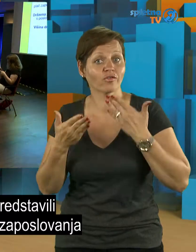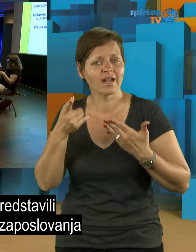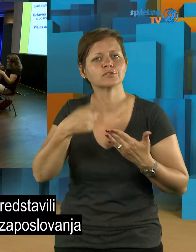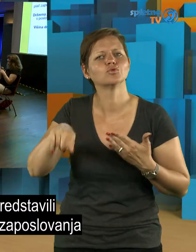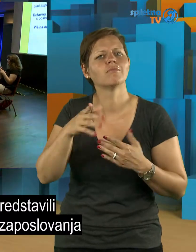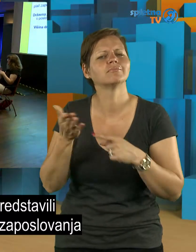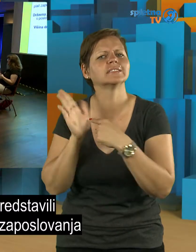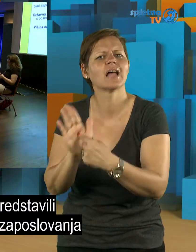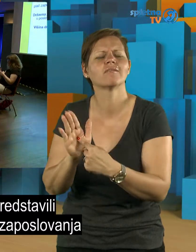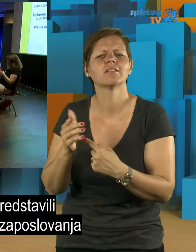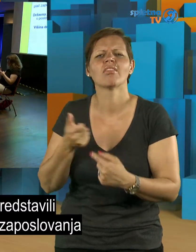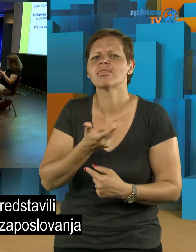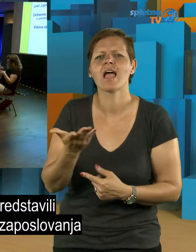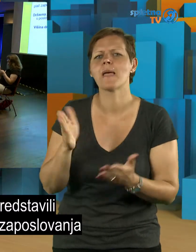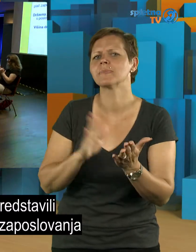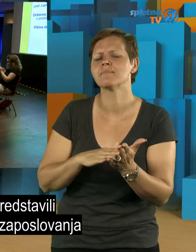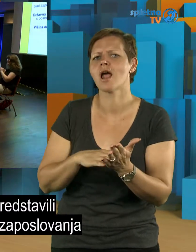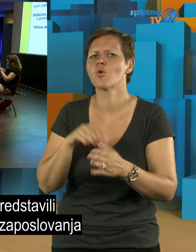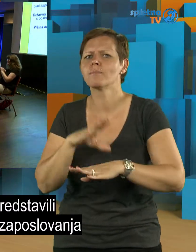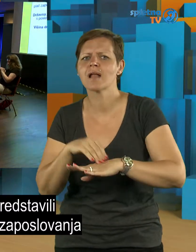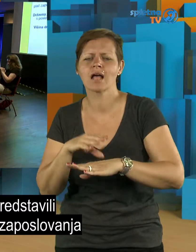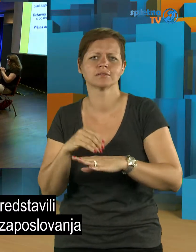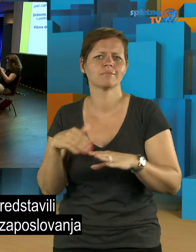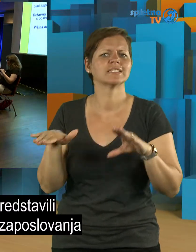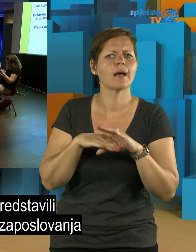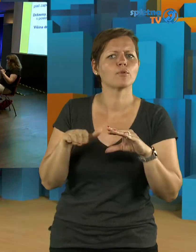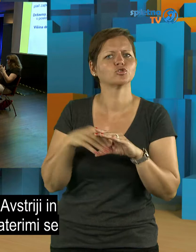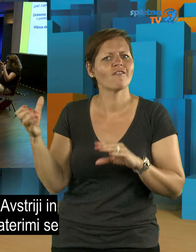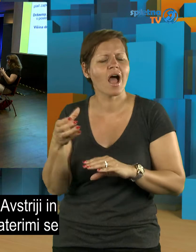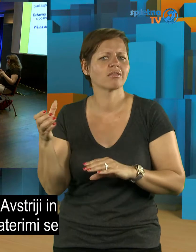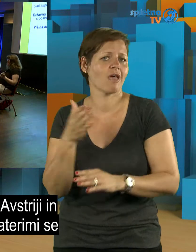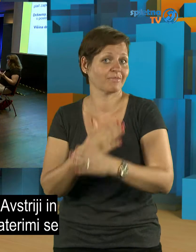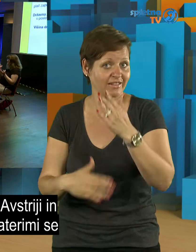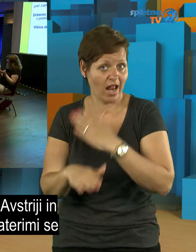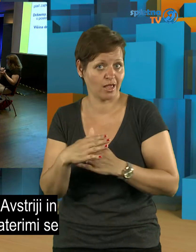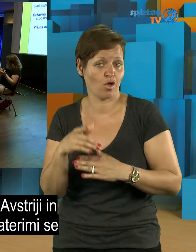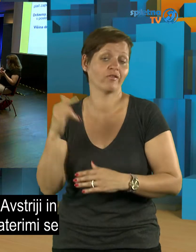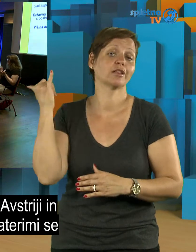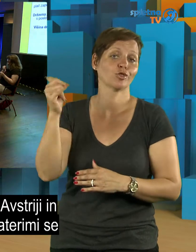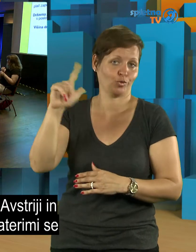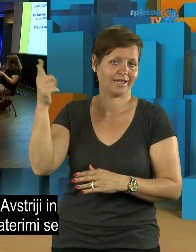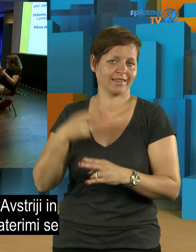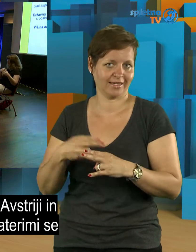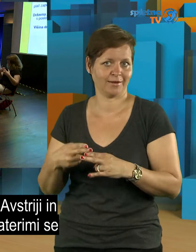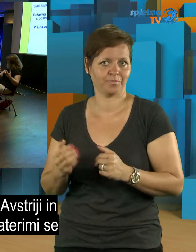Na konferenci so predstavili nekaj primerov prakse zaposlovanja invalidov v tujini.